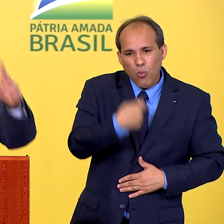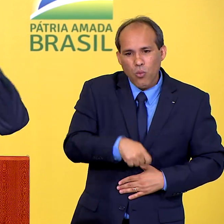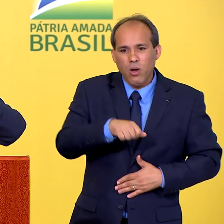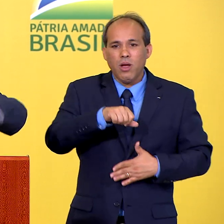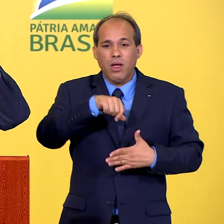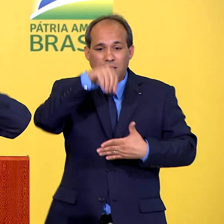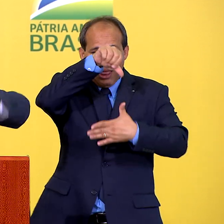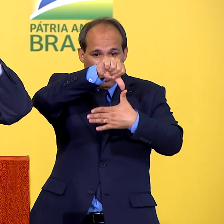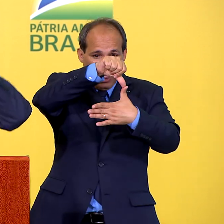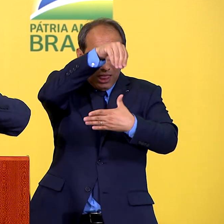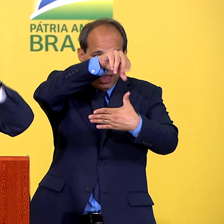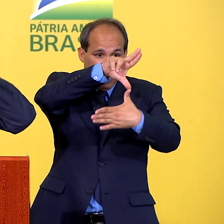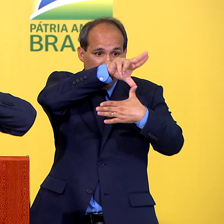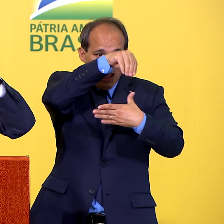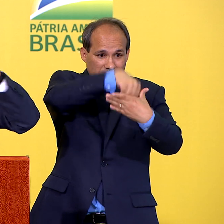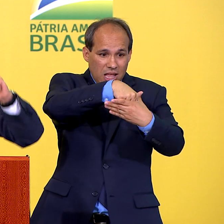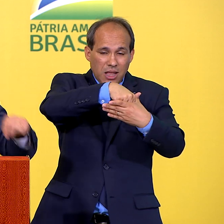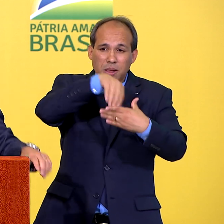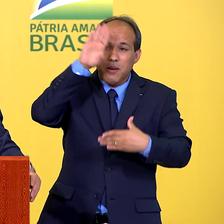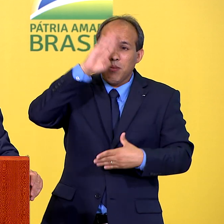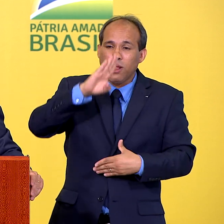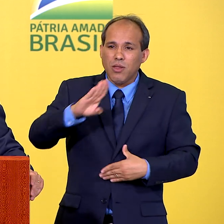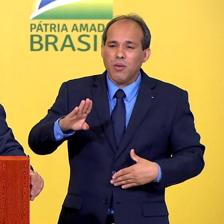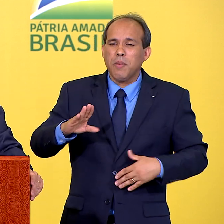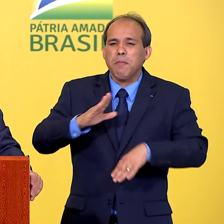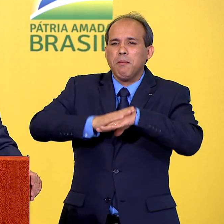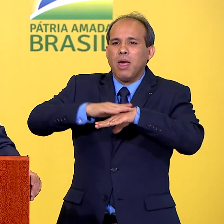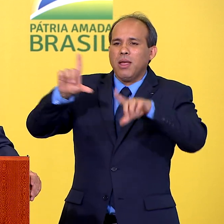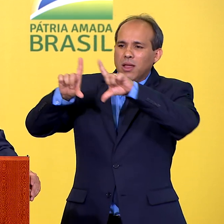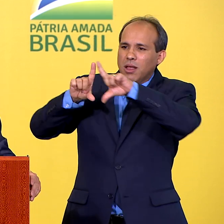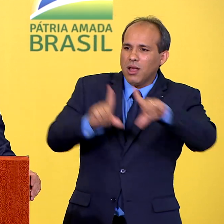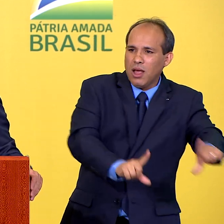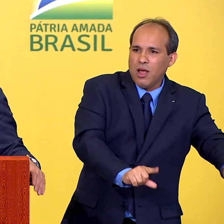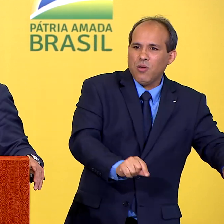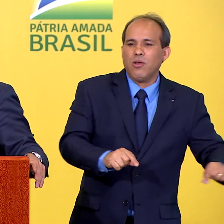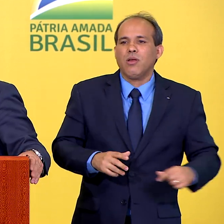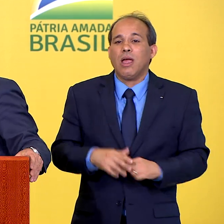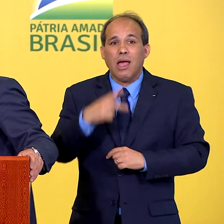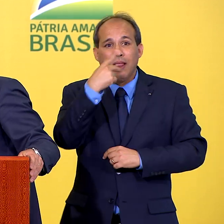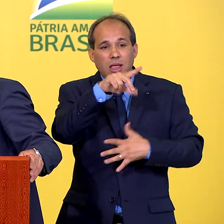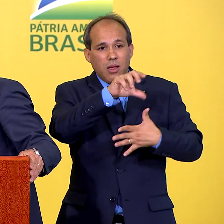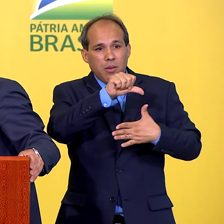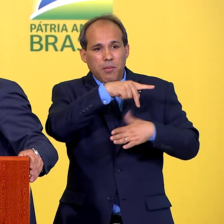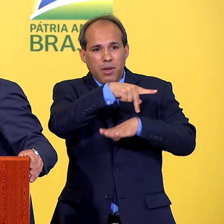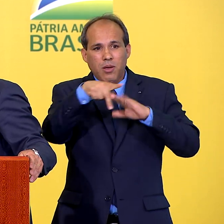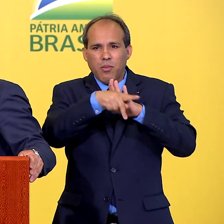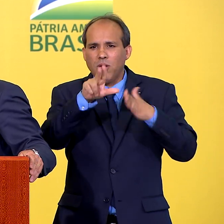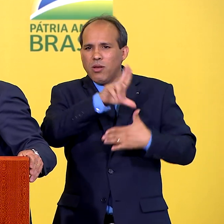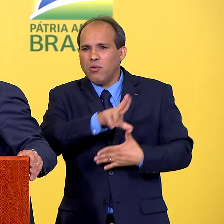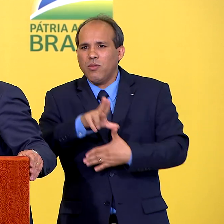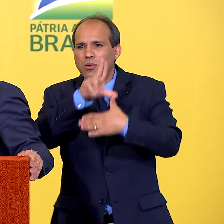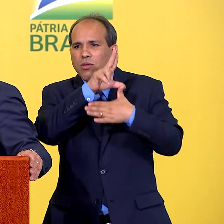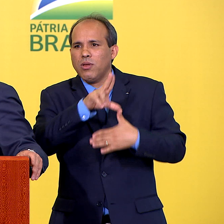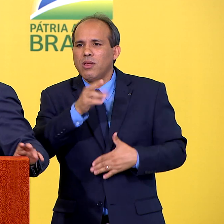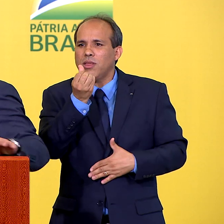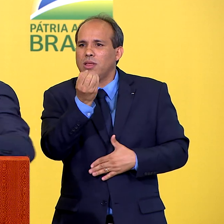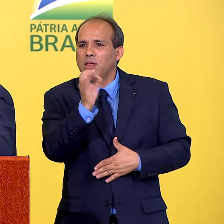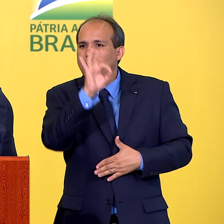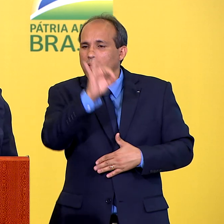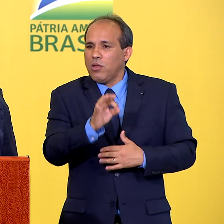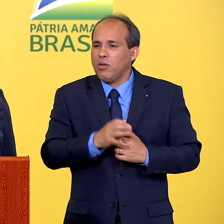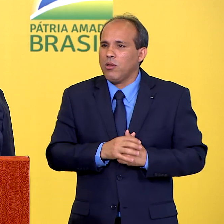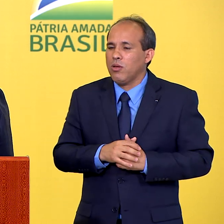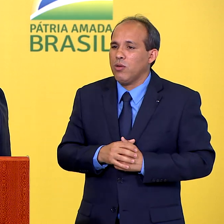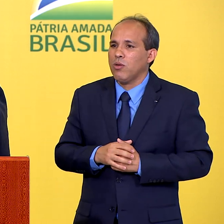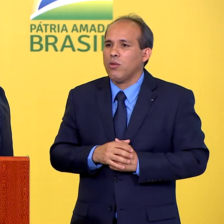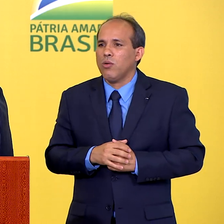Latina que tem o menor grau de formalidade na sua economia. A média dos países latino-americanos é 60%.